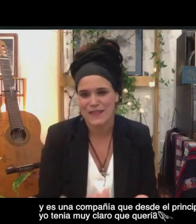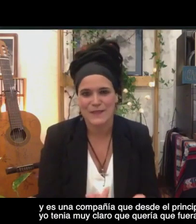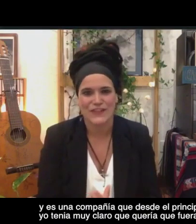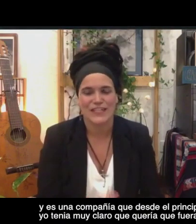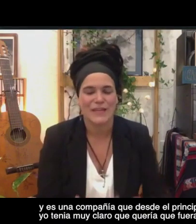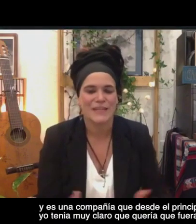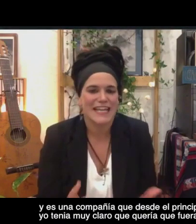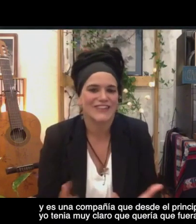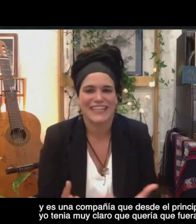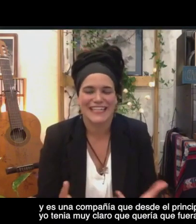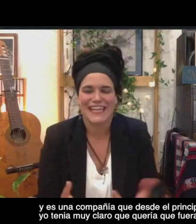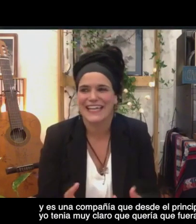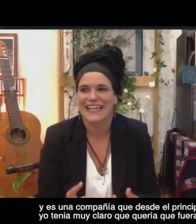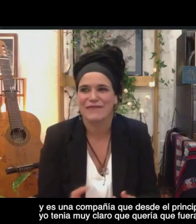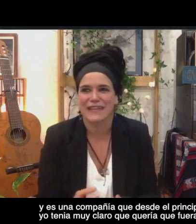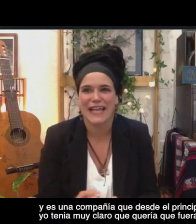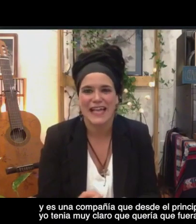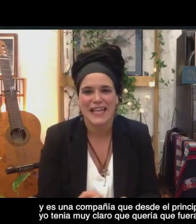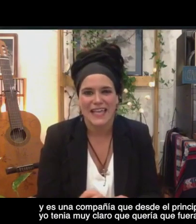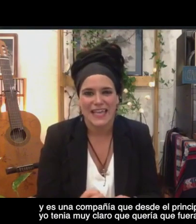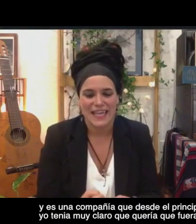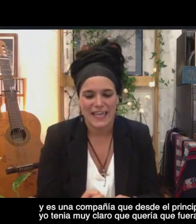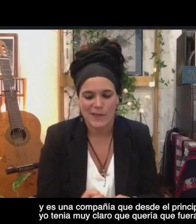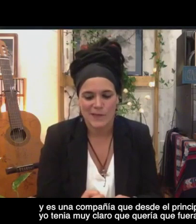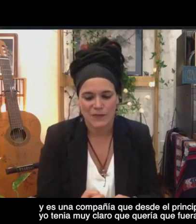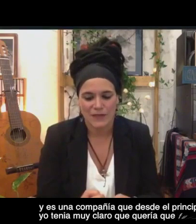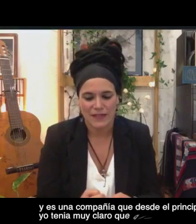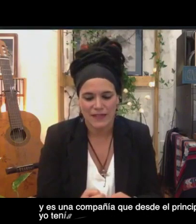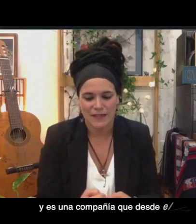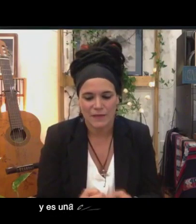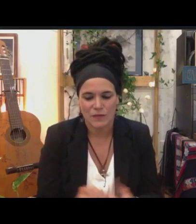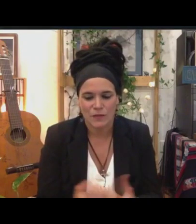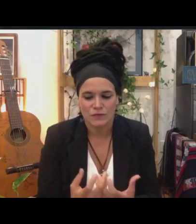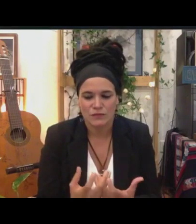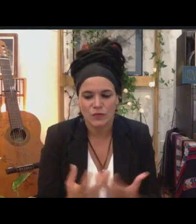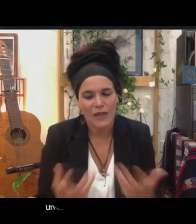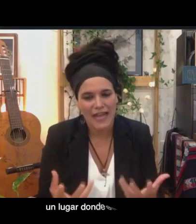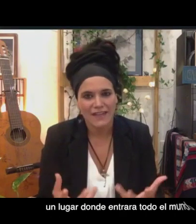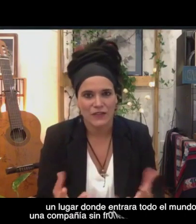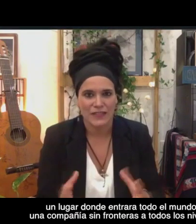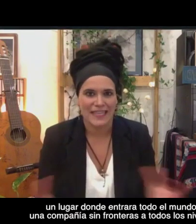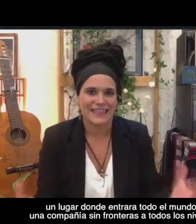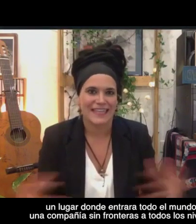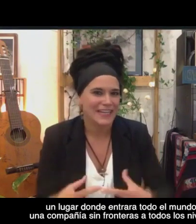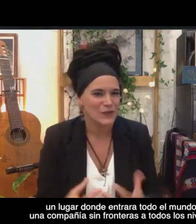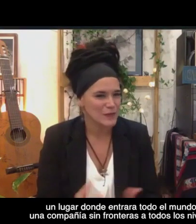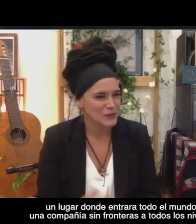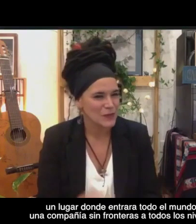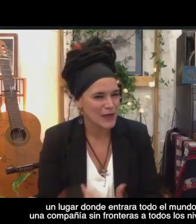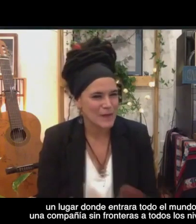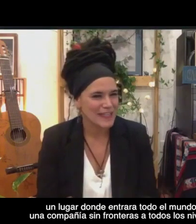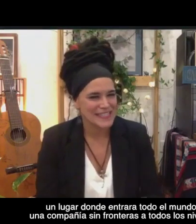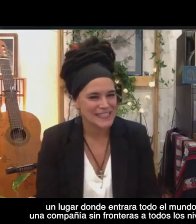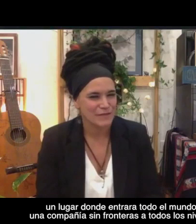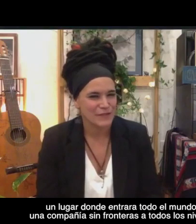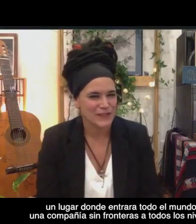principio yo tenía muy claro que quería que fuera un lugar donde entrara todo el mundo, una